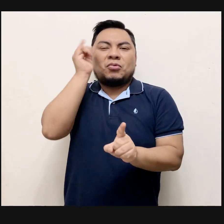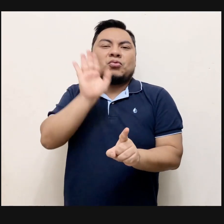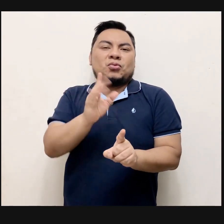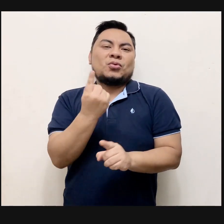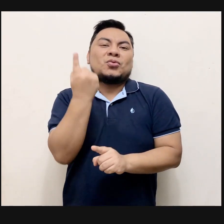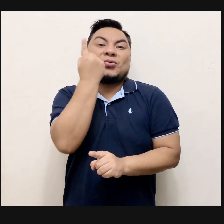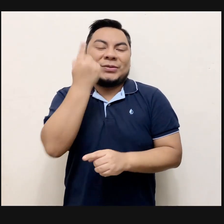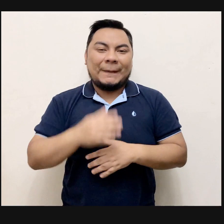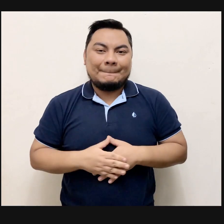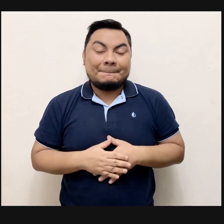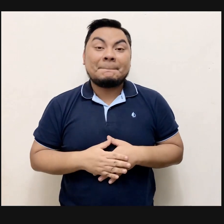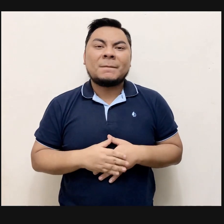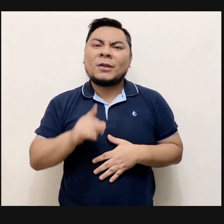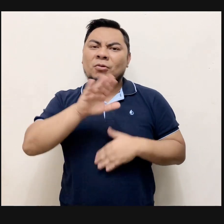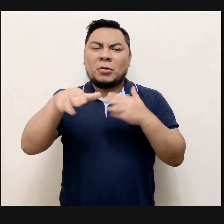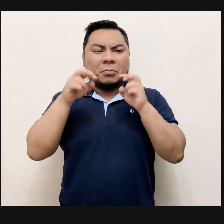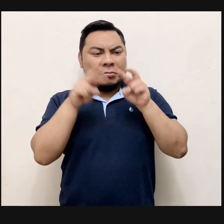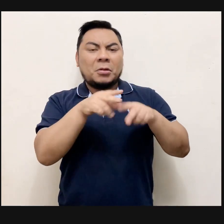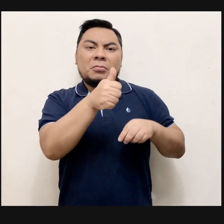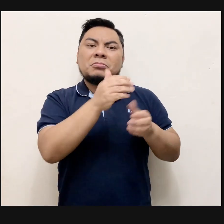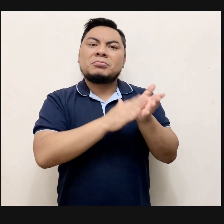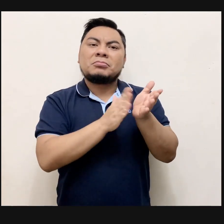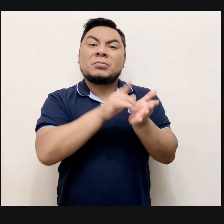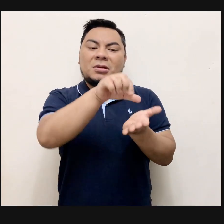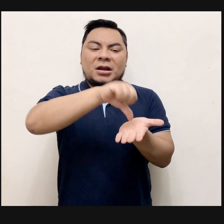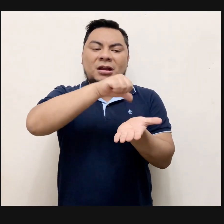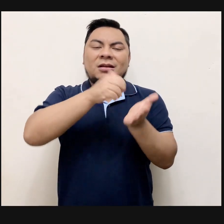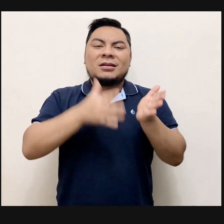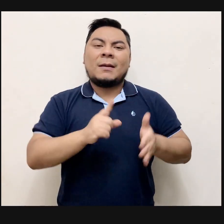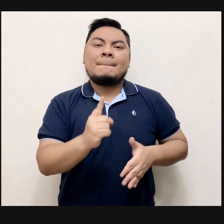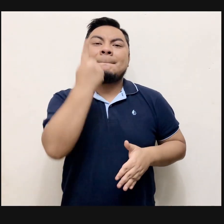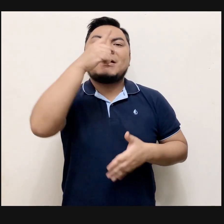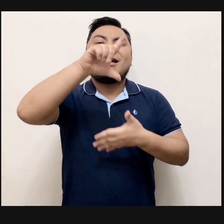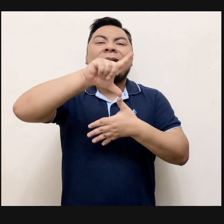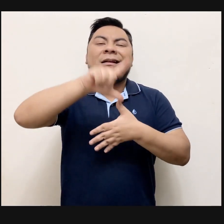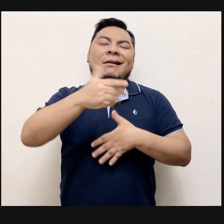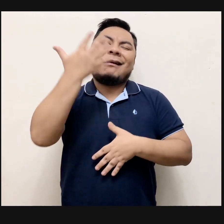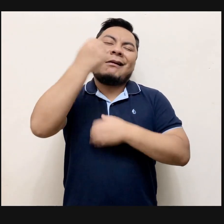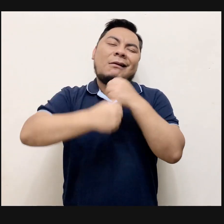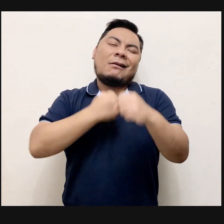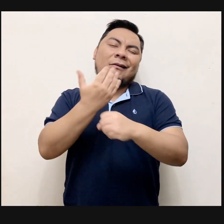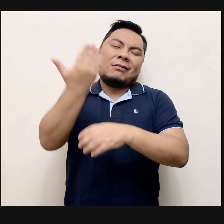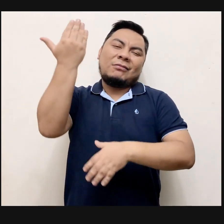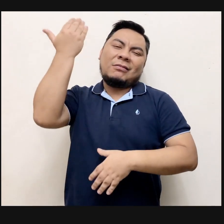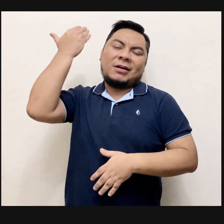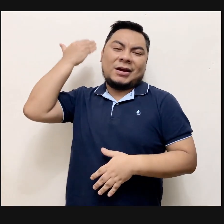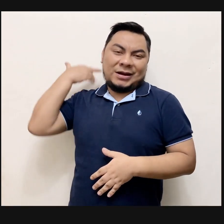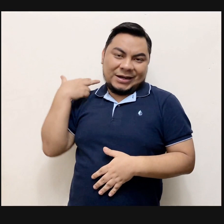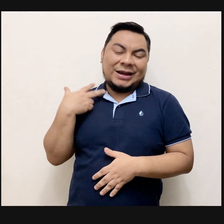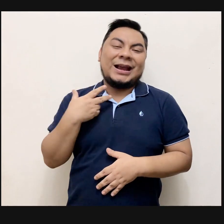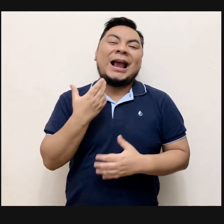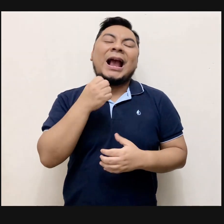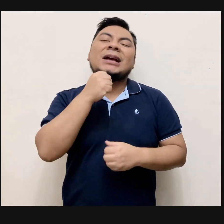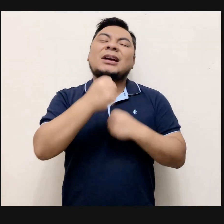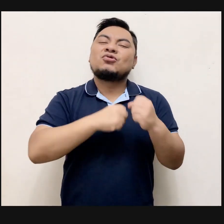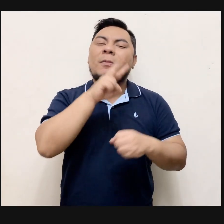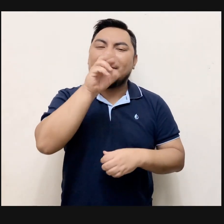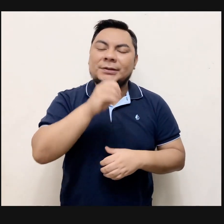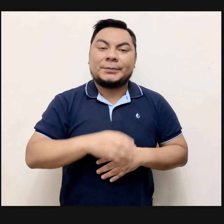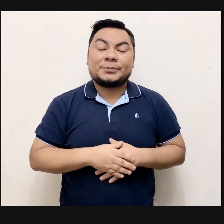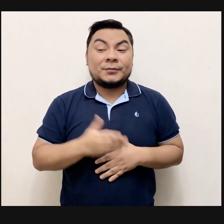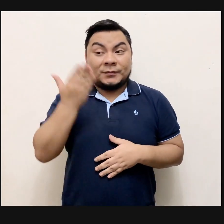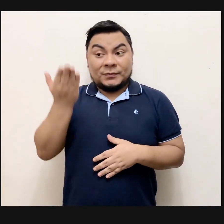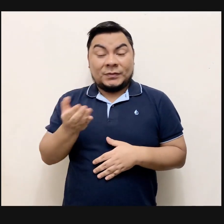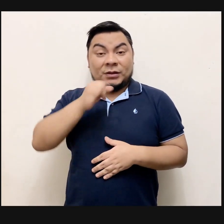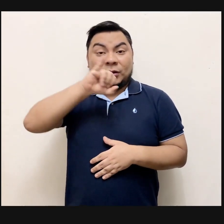y audaz. Es considerada una de las principales artistas latinoamericanas del siglo XX. La obra